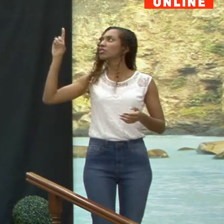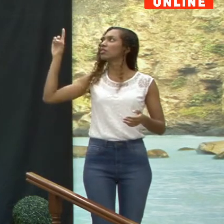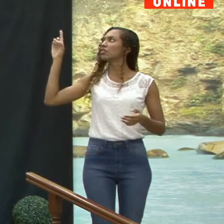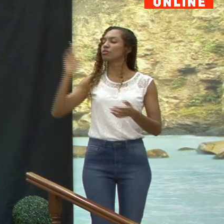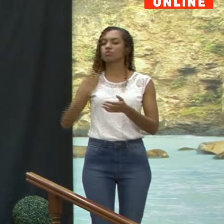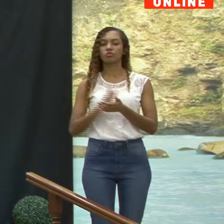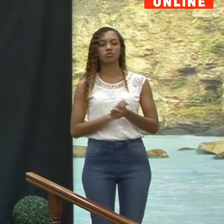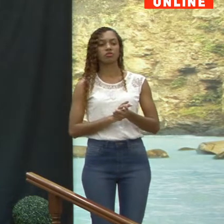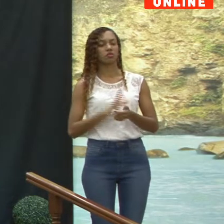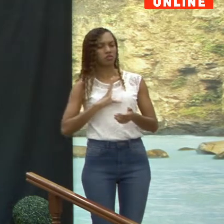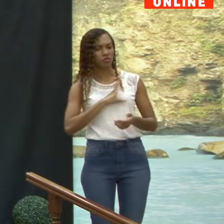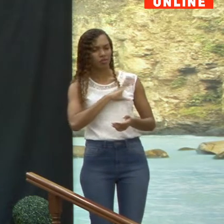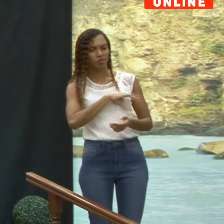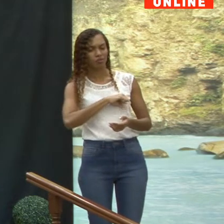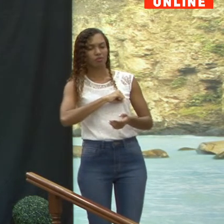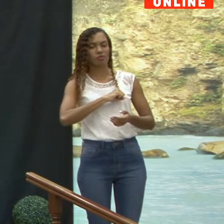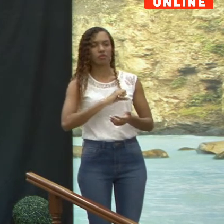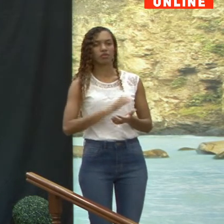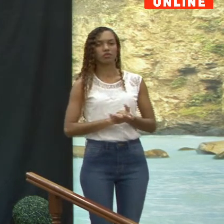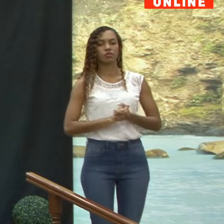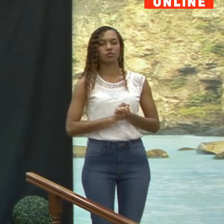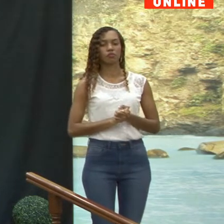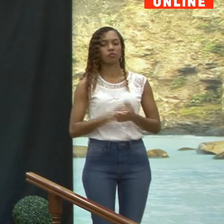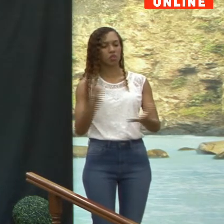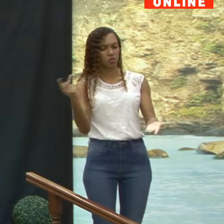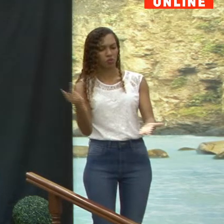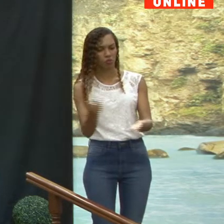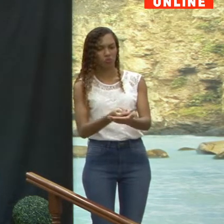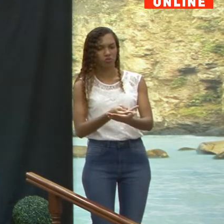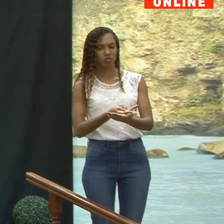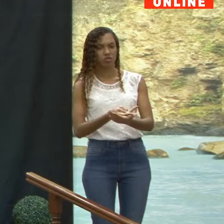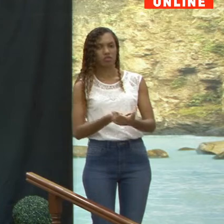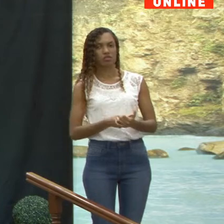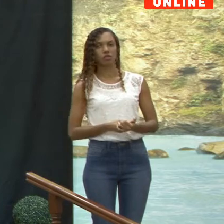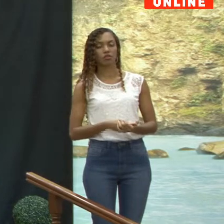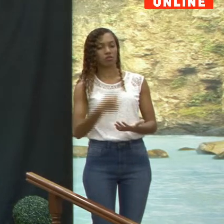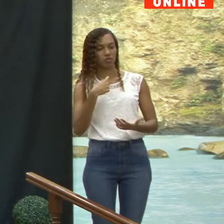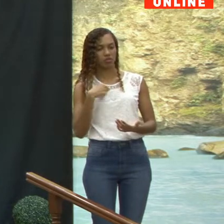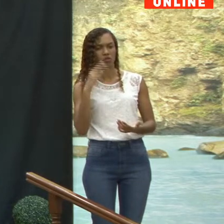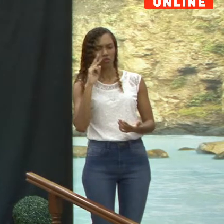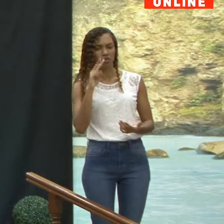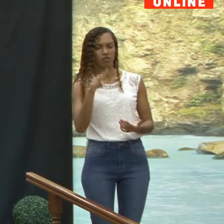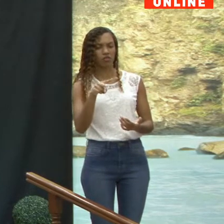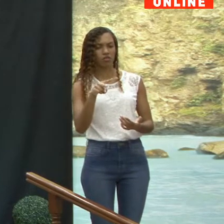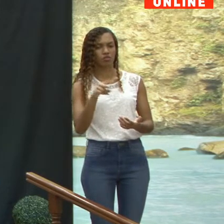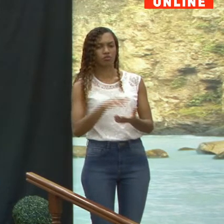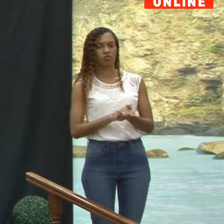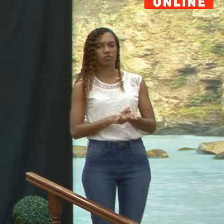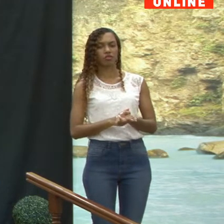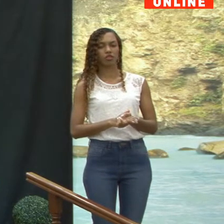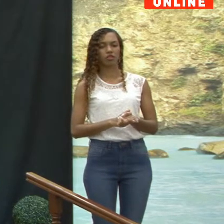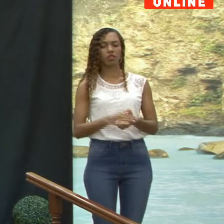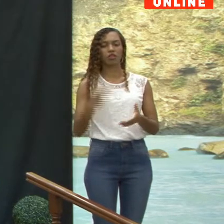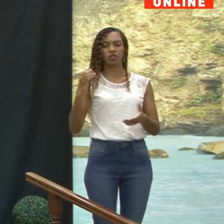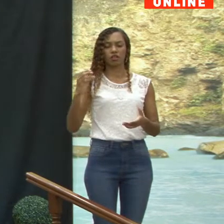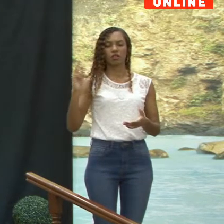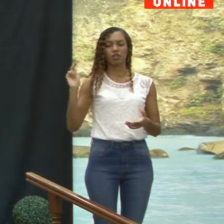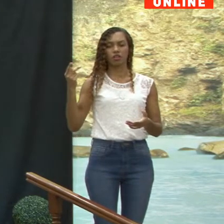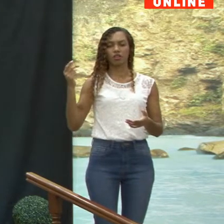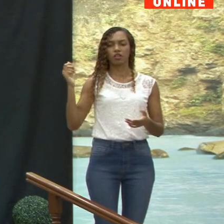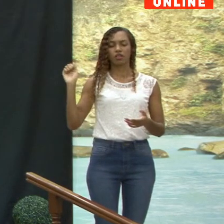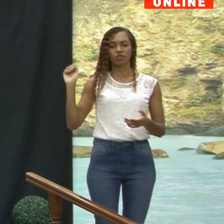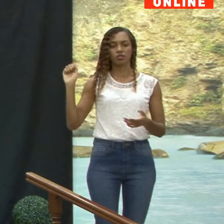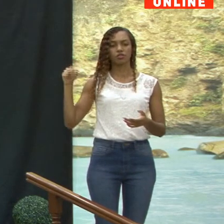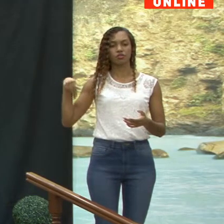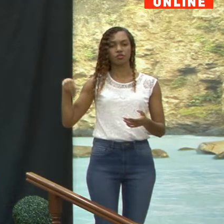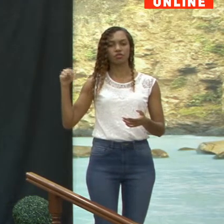E aconteceu que, isso eu observo, a chance que Deus quer nos dar a cada